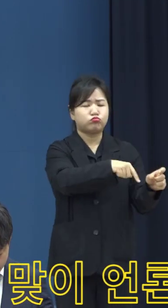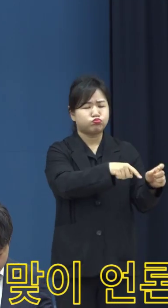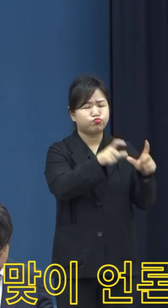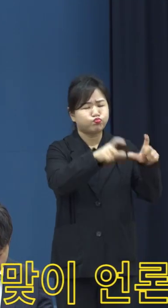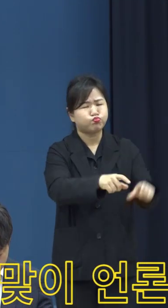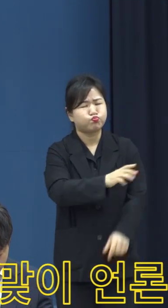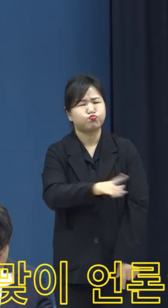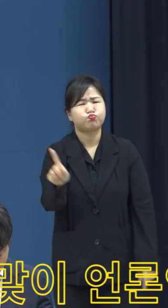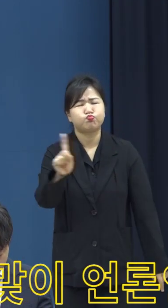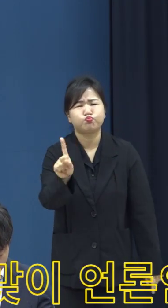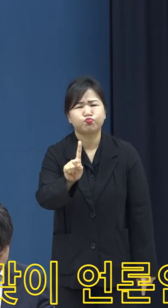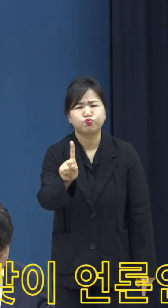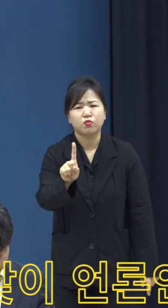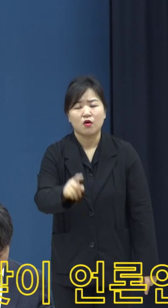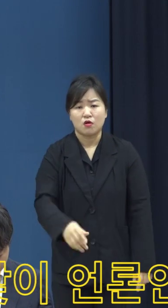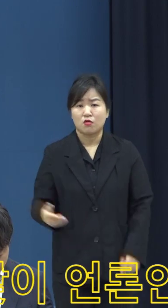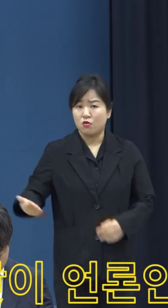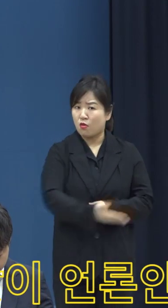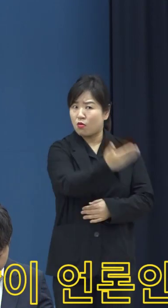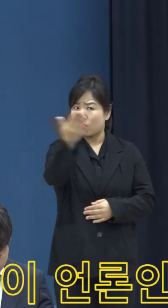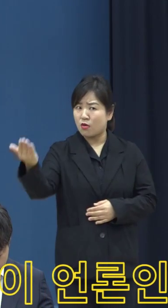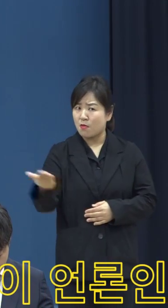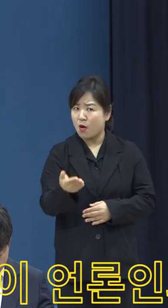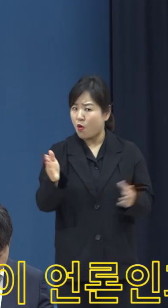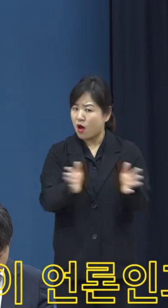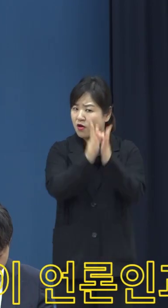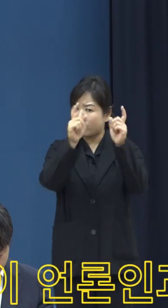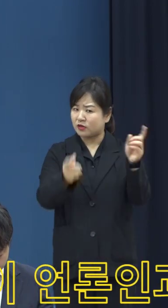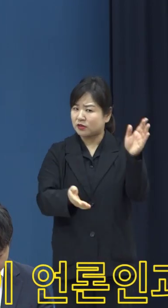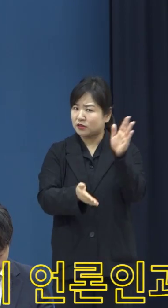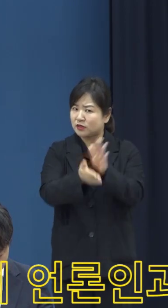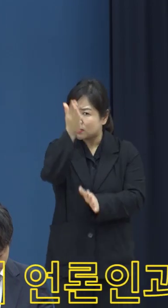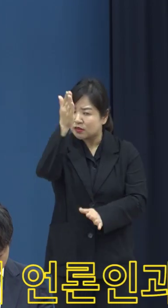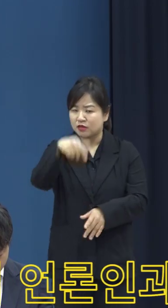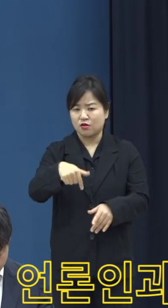모르시더라고요. 여기 계신 분들도 우리 화성시의